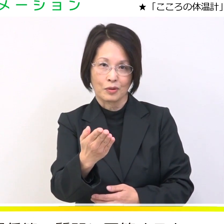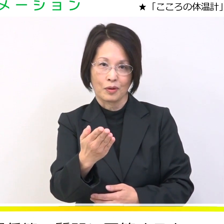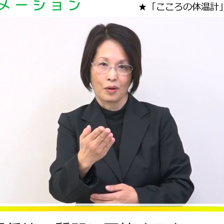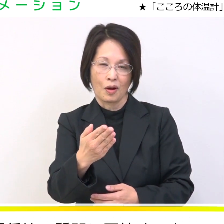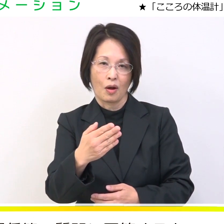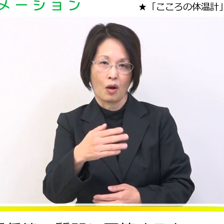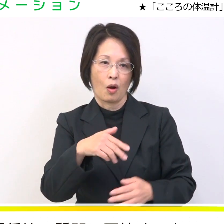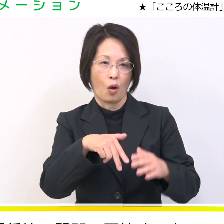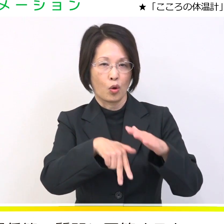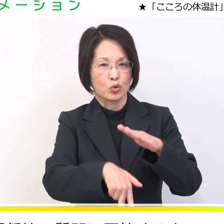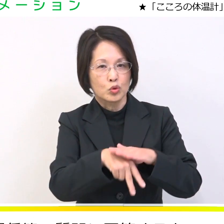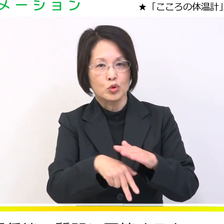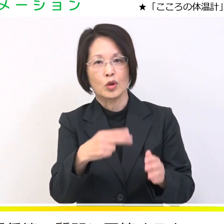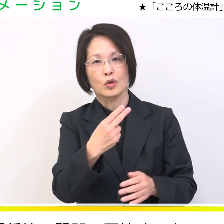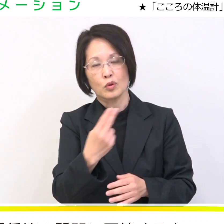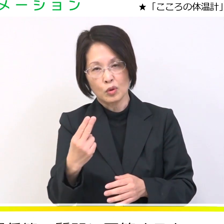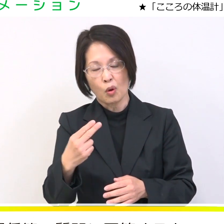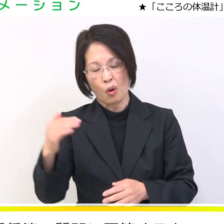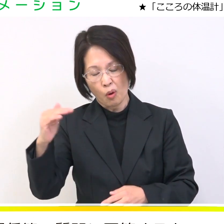表示します